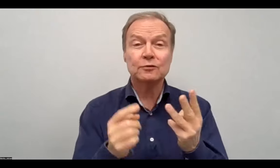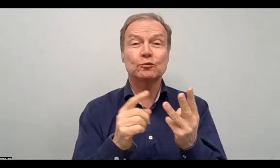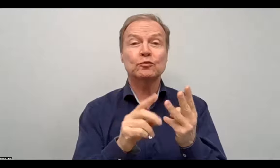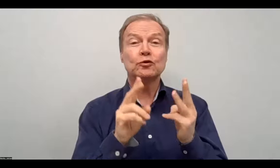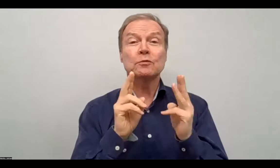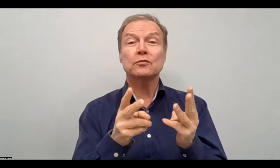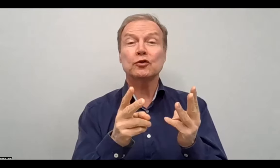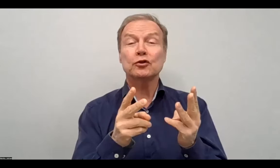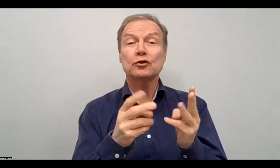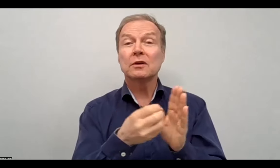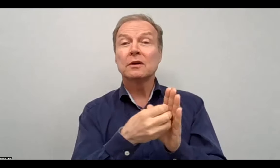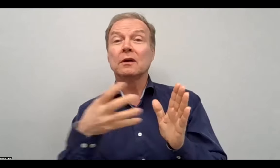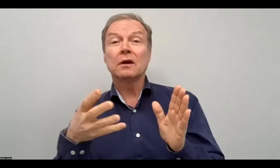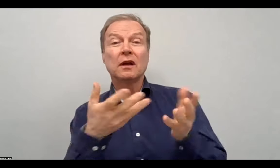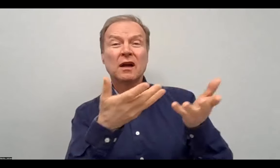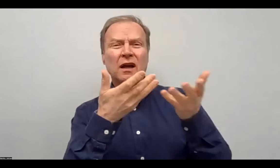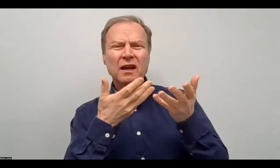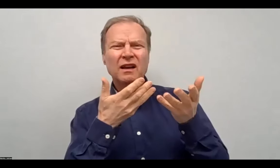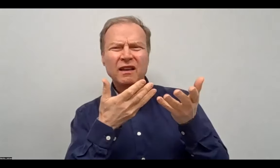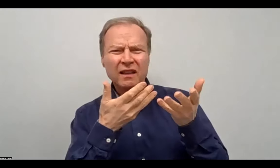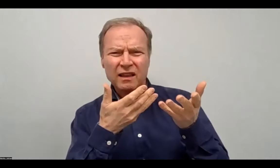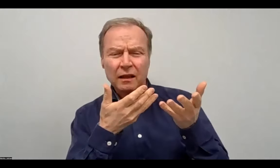merkitsee elämänlaadun turvallisuuden